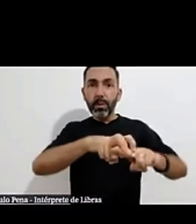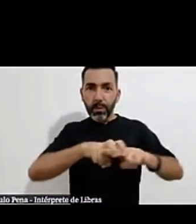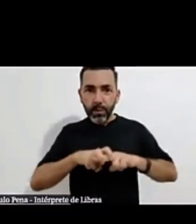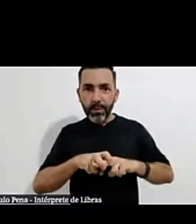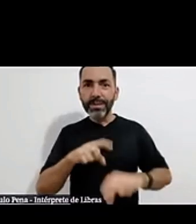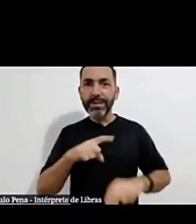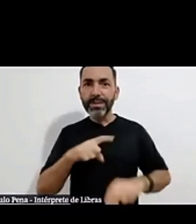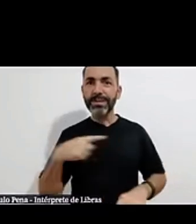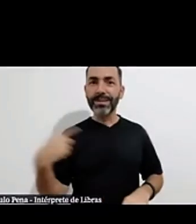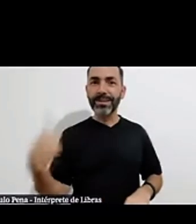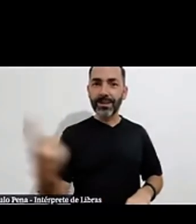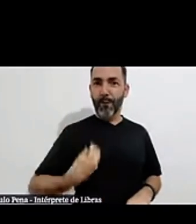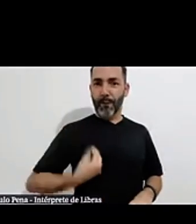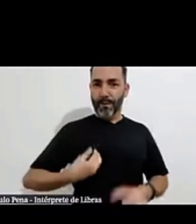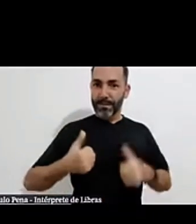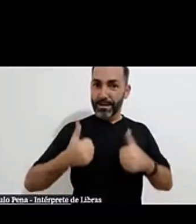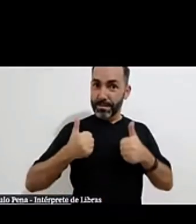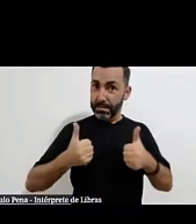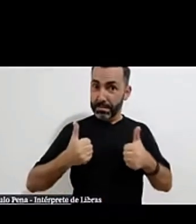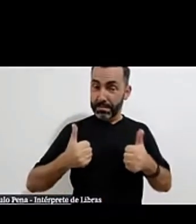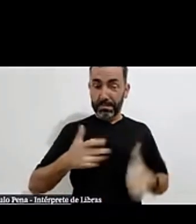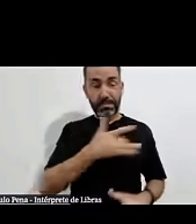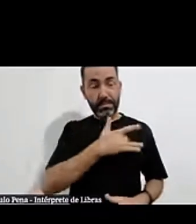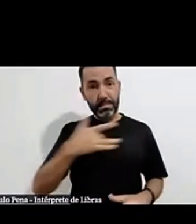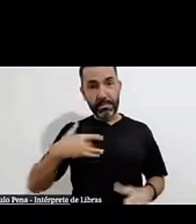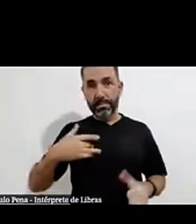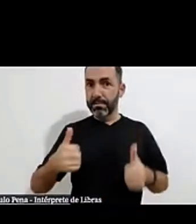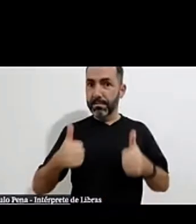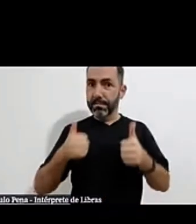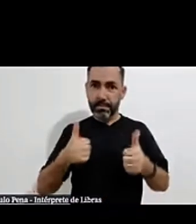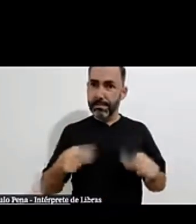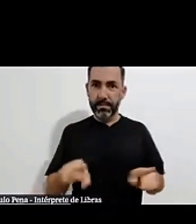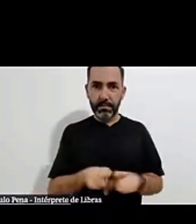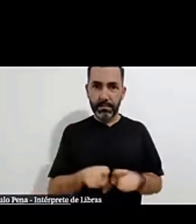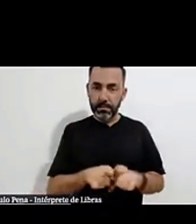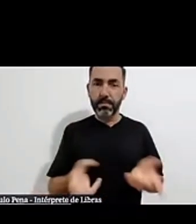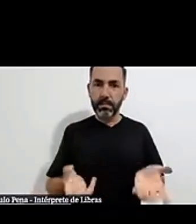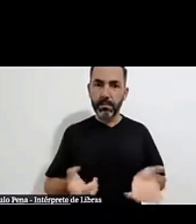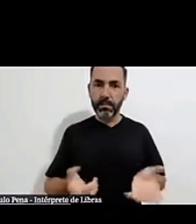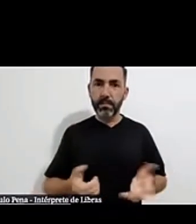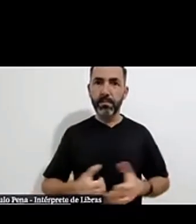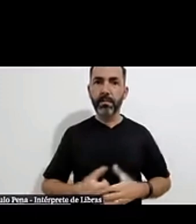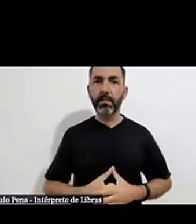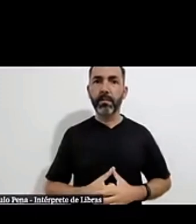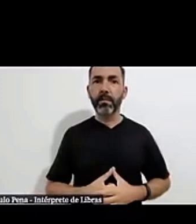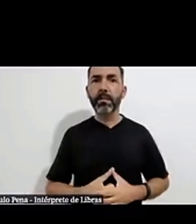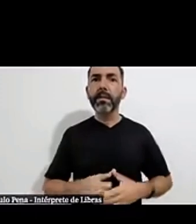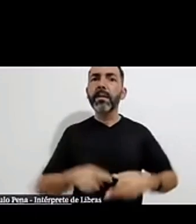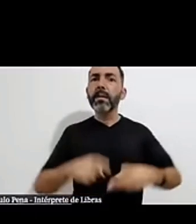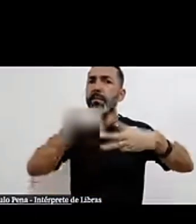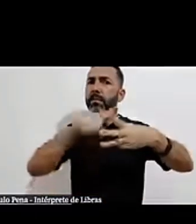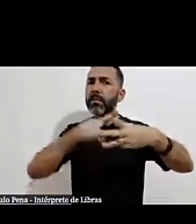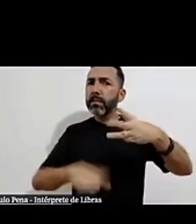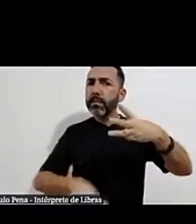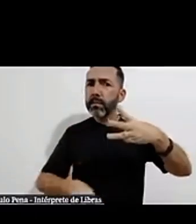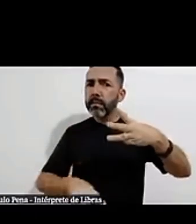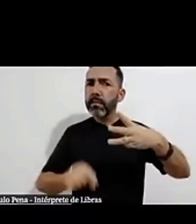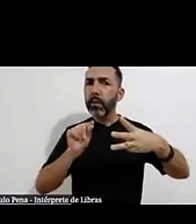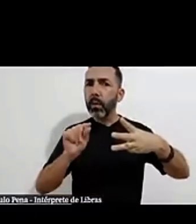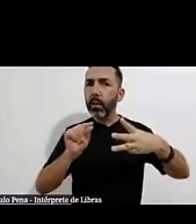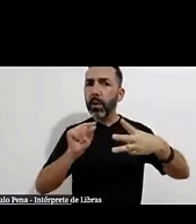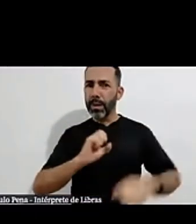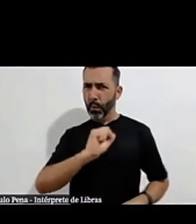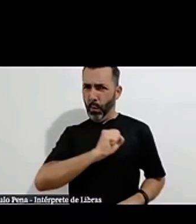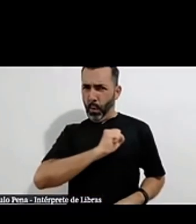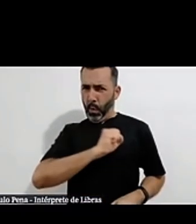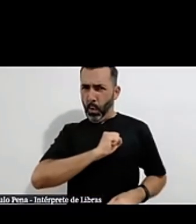aproveitando a saúde do nosso corpo, tá certo? Existem três tipos de arritmia, né?